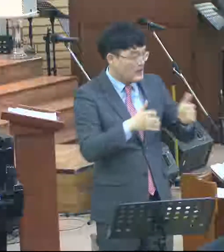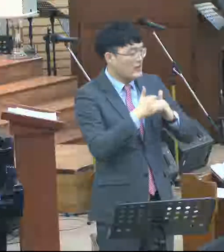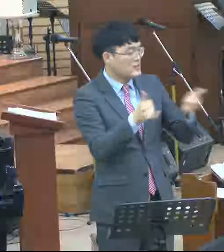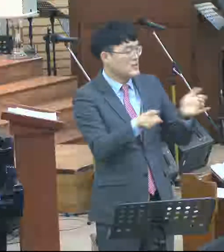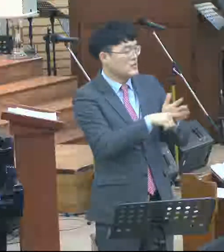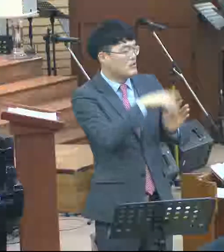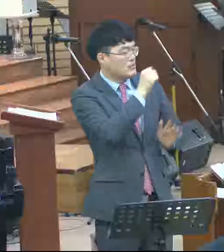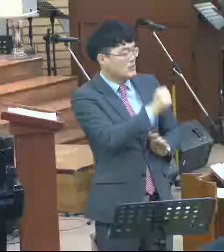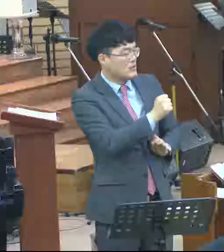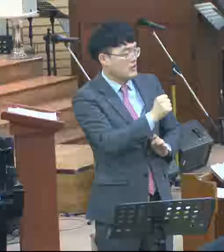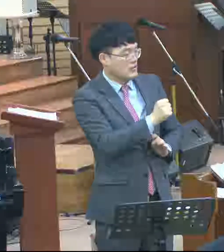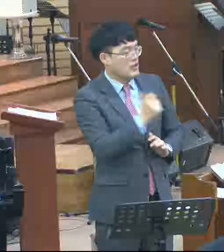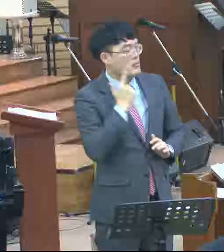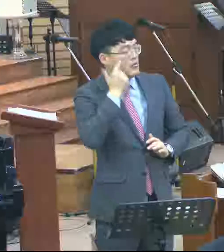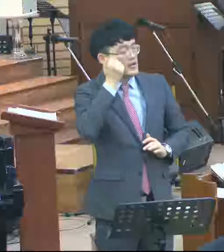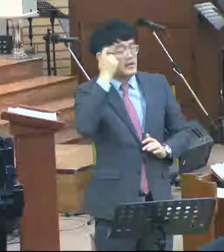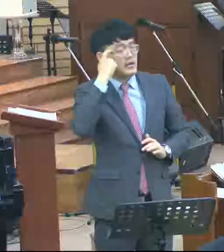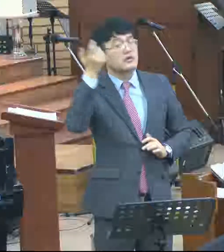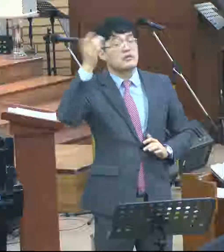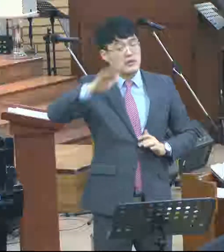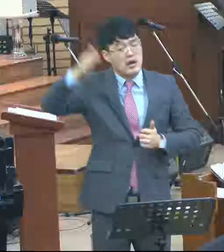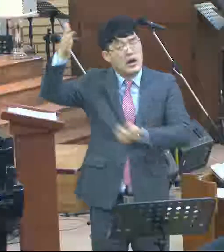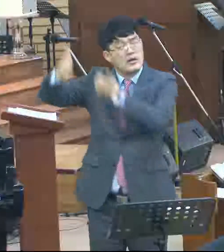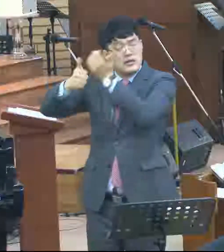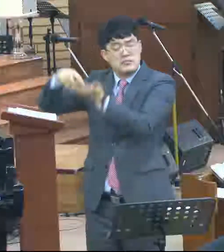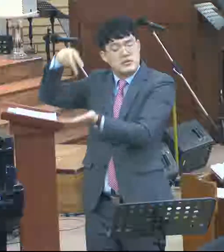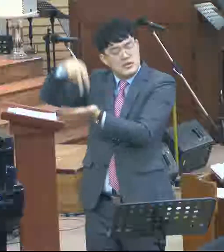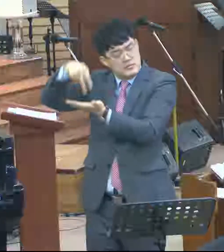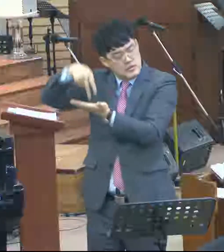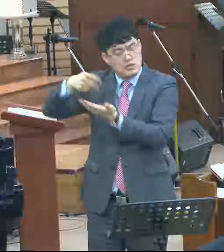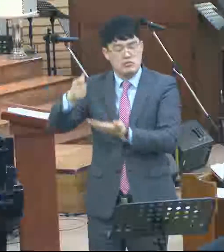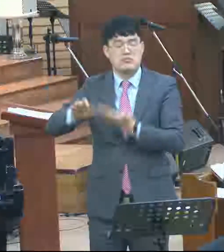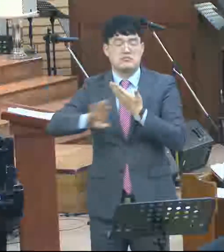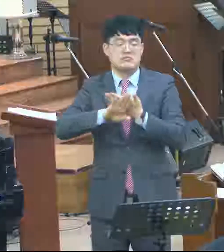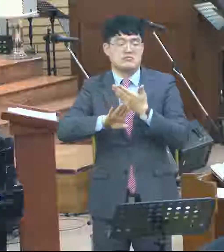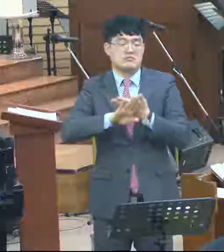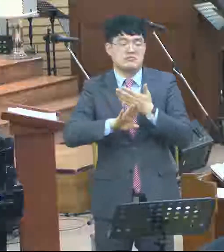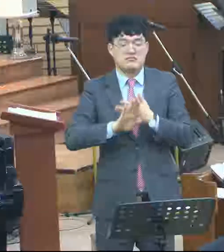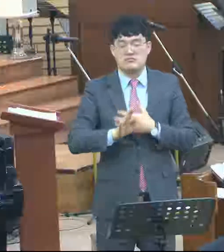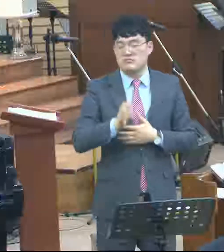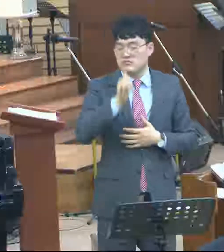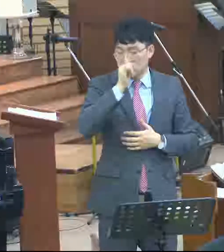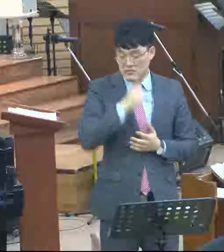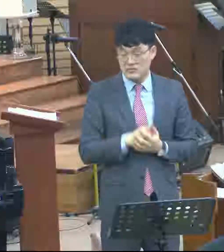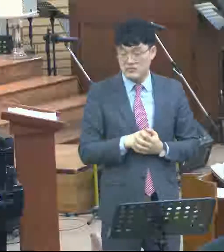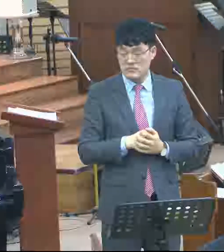그런데 하나님은 그렇게 보지 않을 수 있다는 것을 저는 목회하면서 계속 느끼고 있어요.